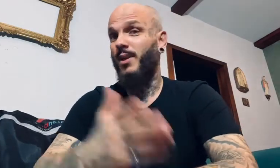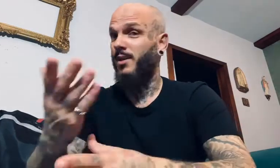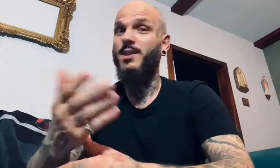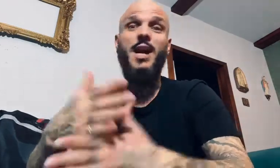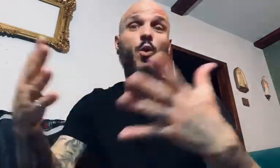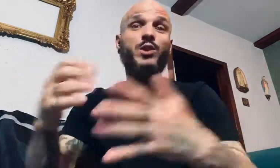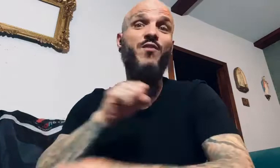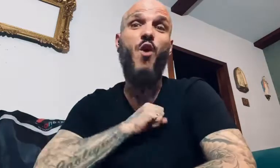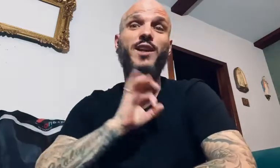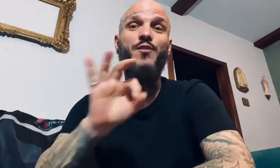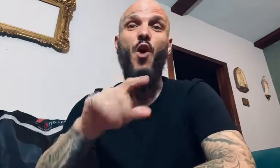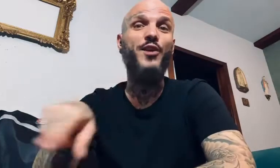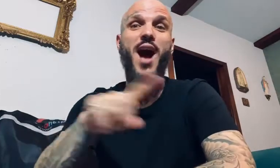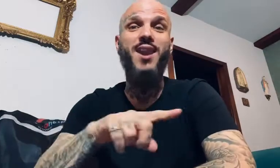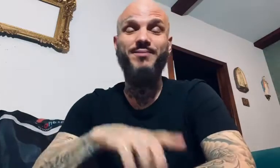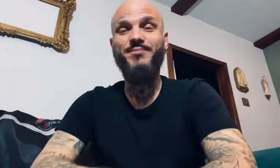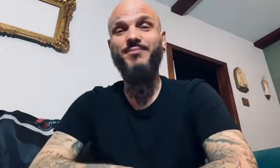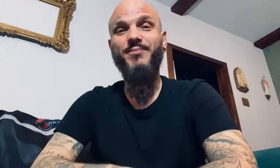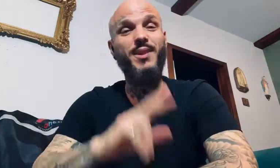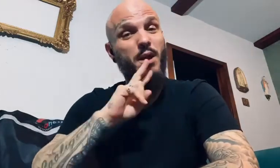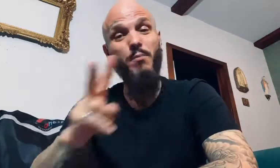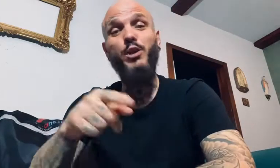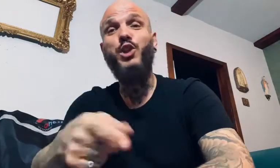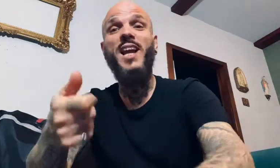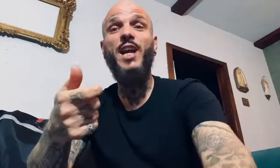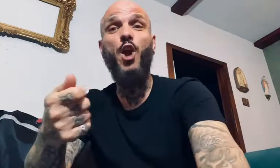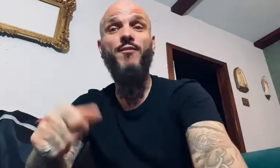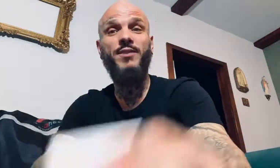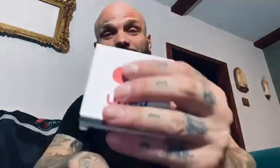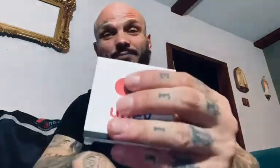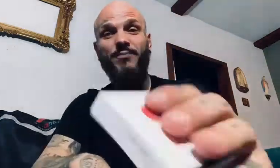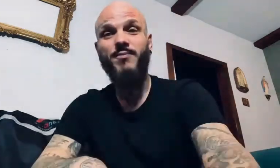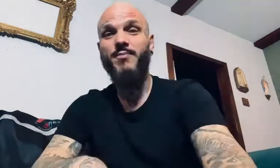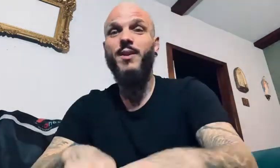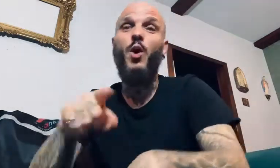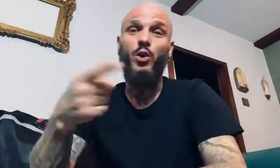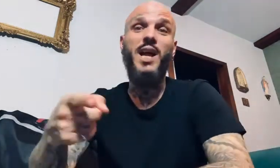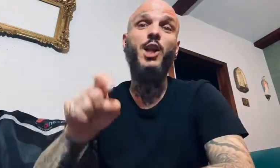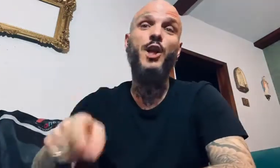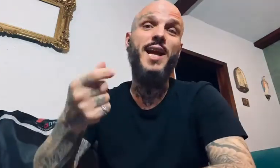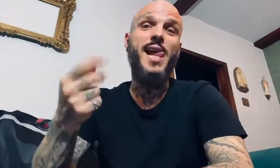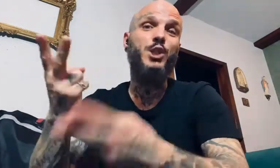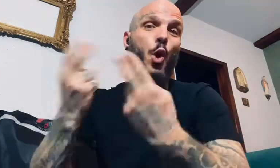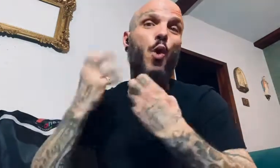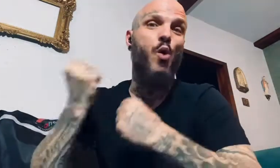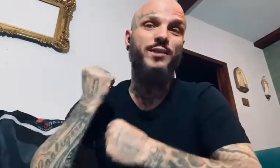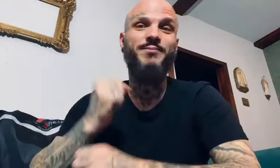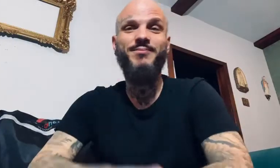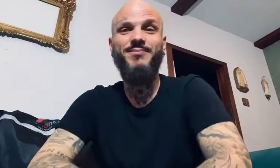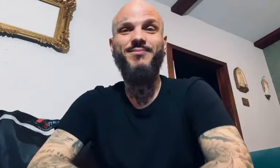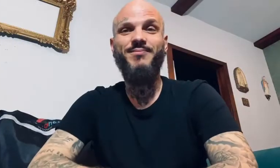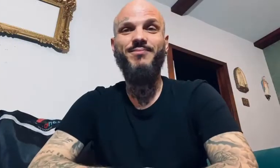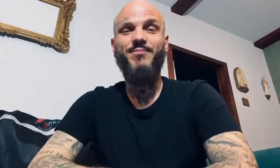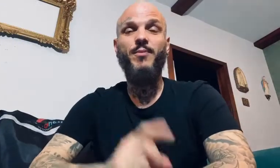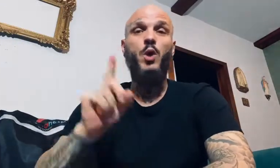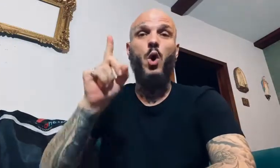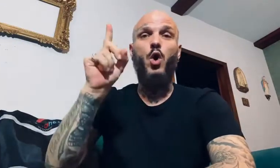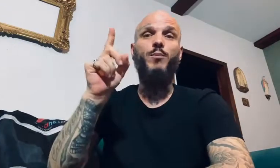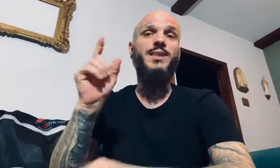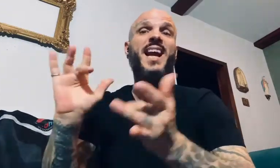Hat einen roten Vorteil für euch alle. Bestellt den Knopf und dann könnt ihr Geld durchholen. Oben mit einem